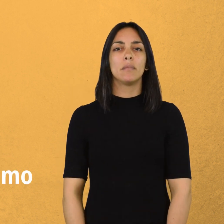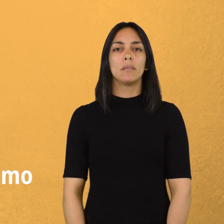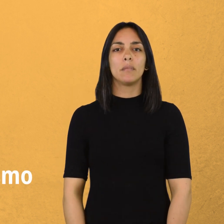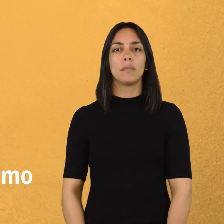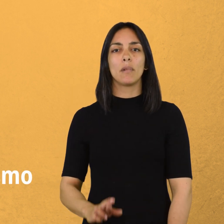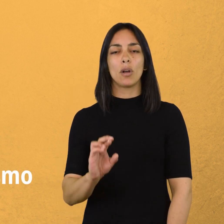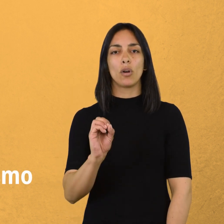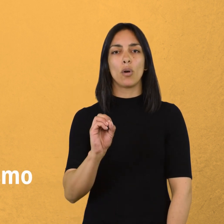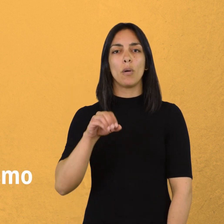Romanticismo